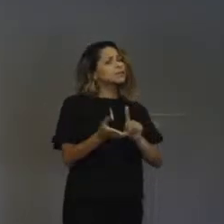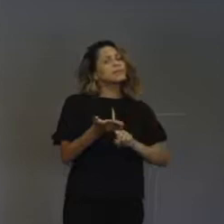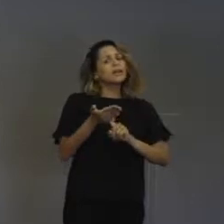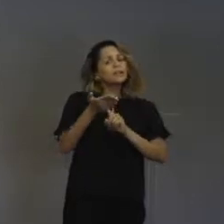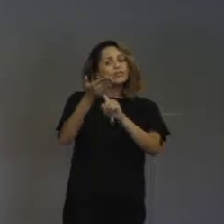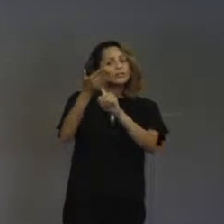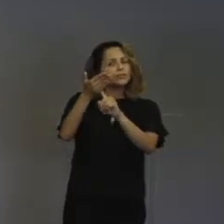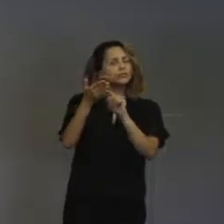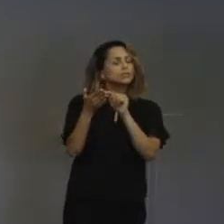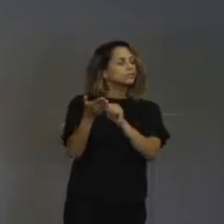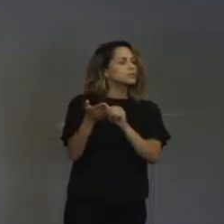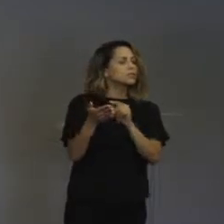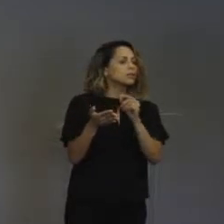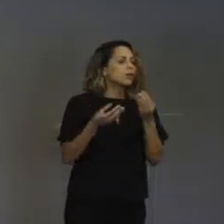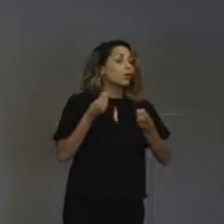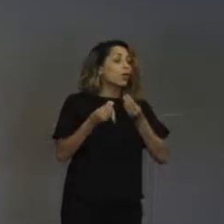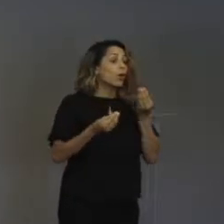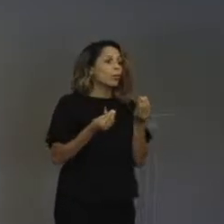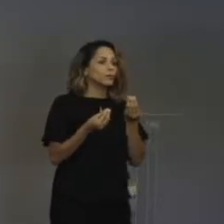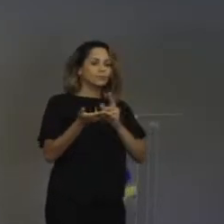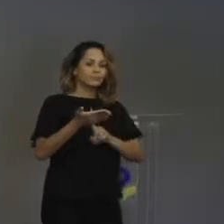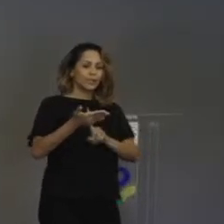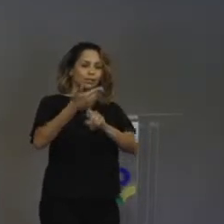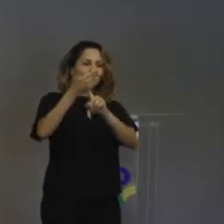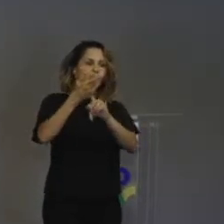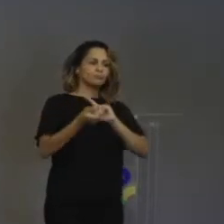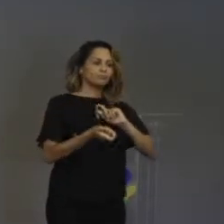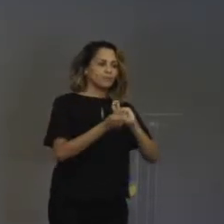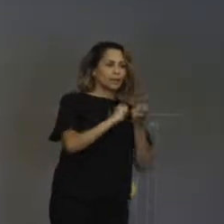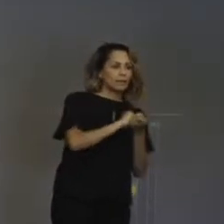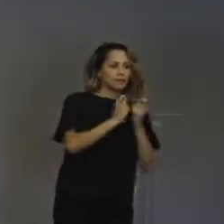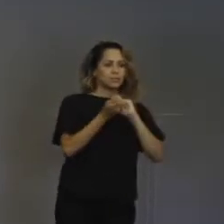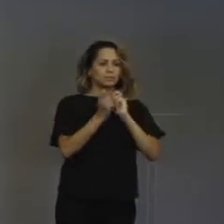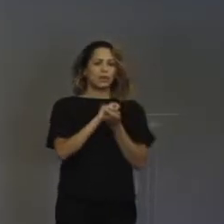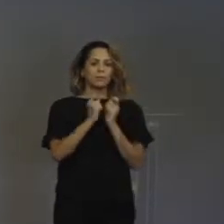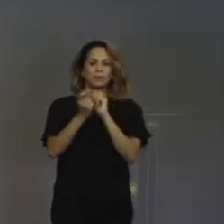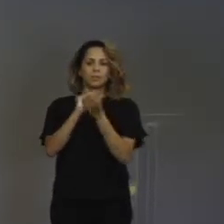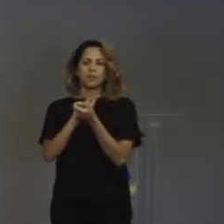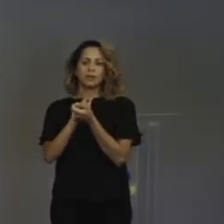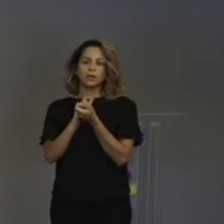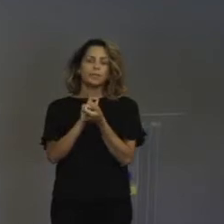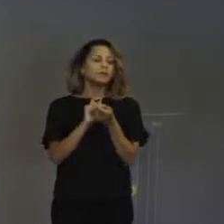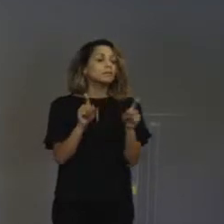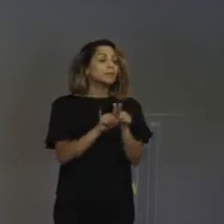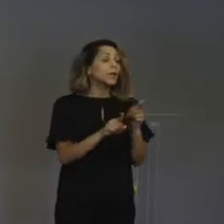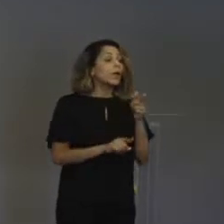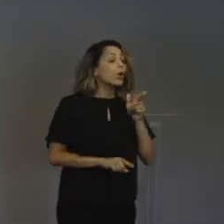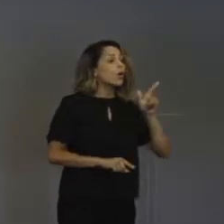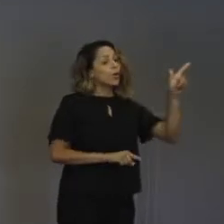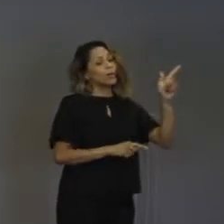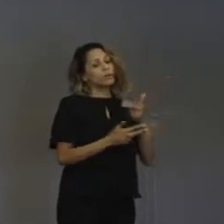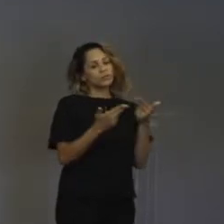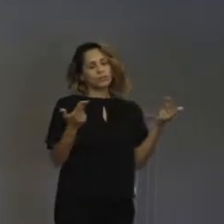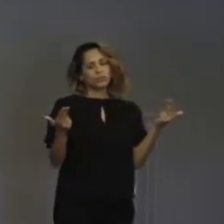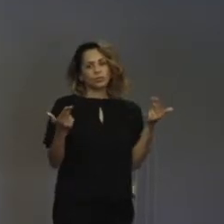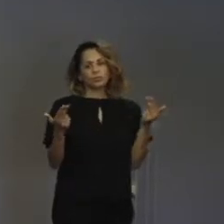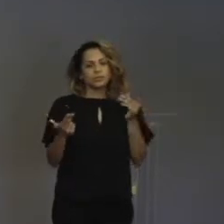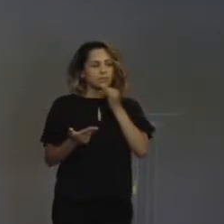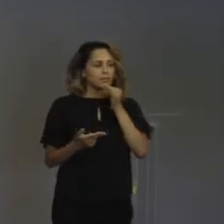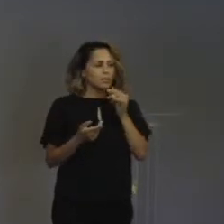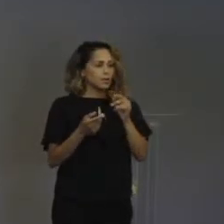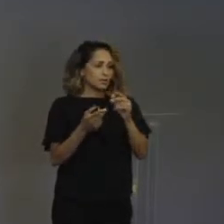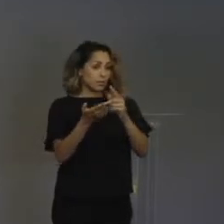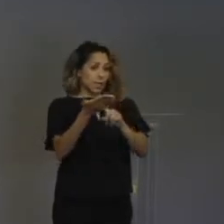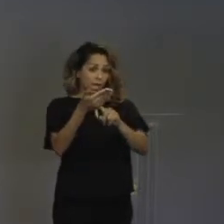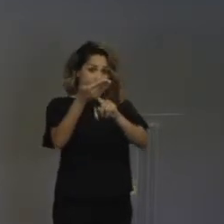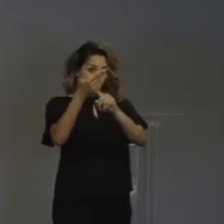Como você tem que se adaptar à tecnologia, quem se adapta ao quê? E, no fim, é um processo mútuo, né? A tecnologia vai se adaptando a gente vai